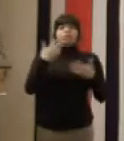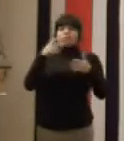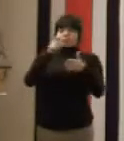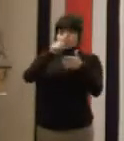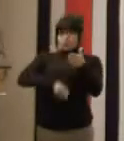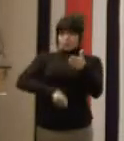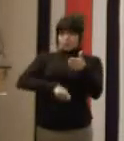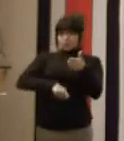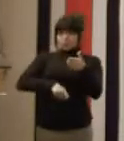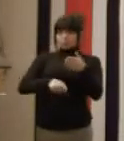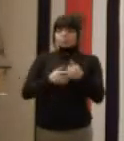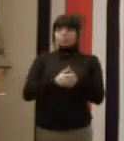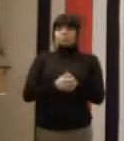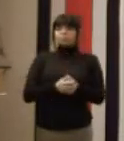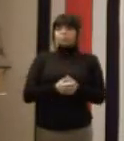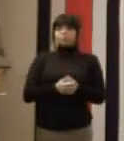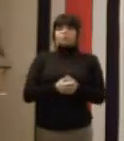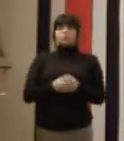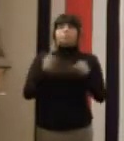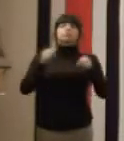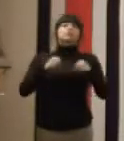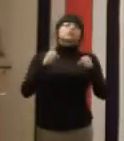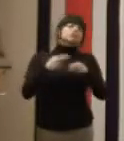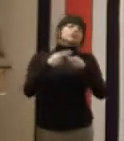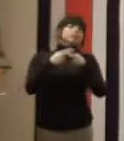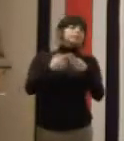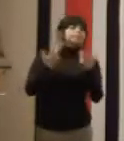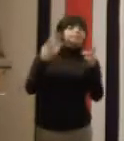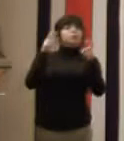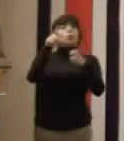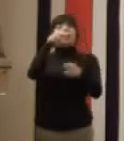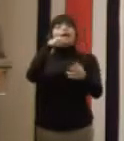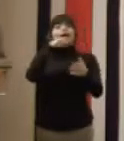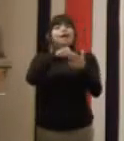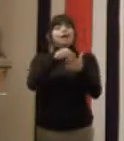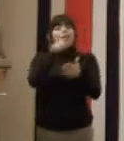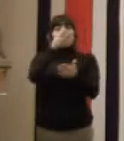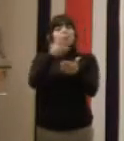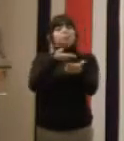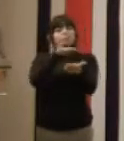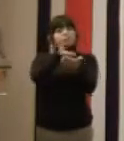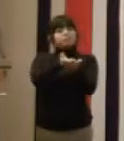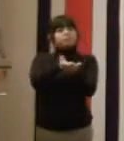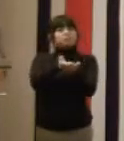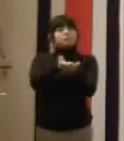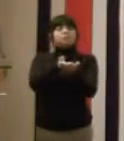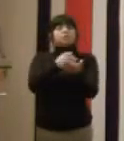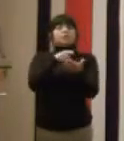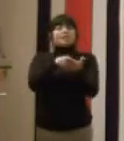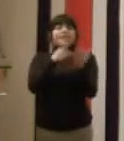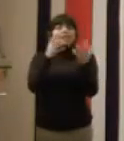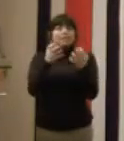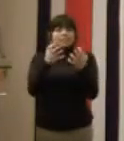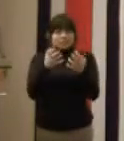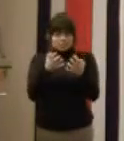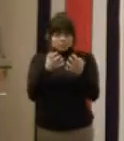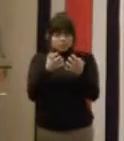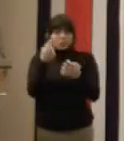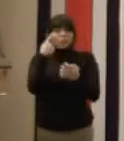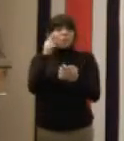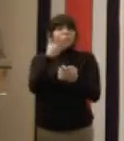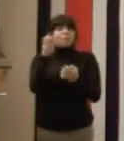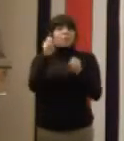firmado lo que podríamos denominar una carta, una propuesta de intenciones